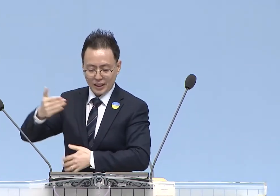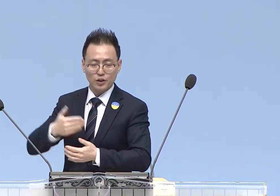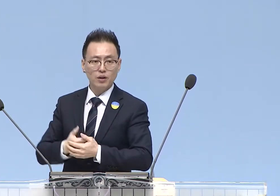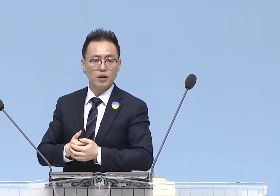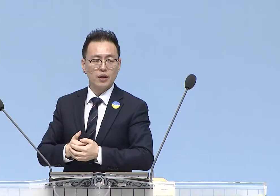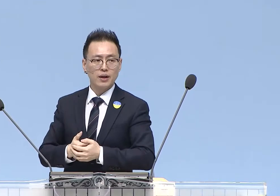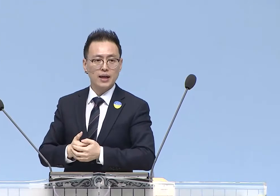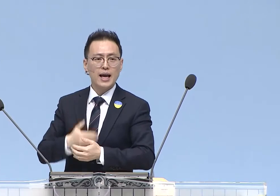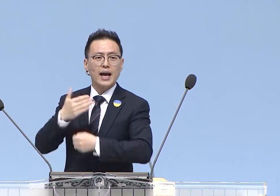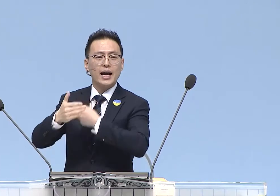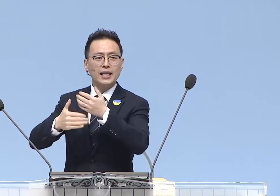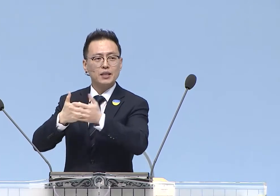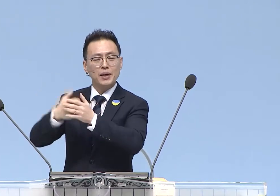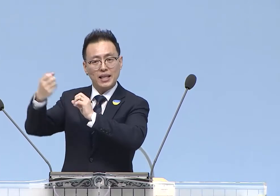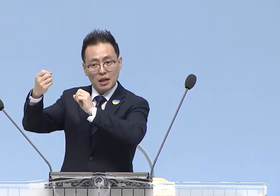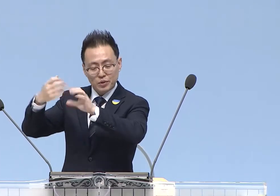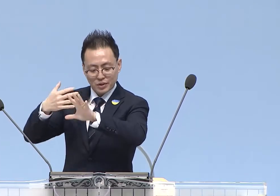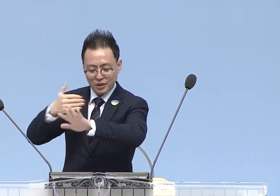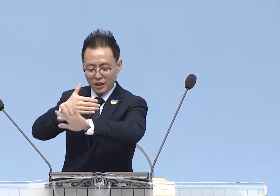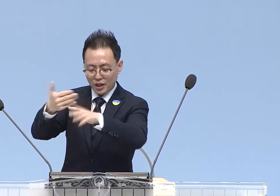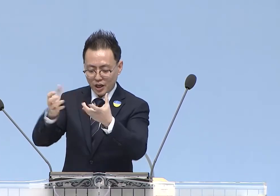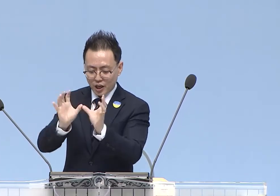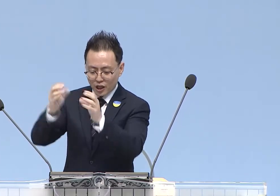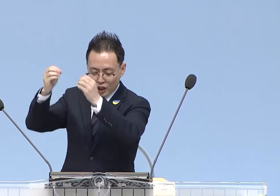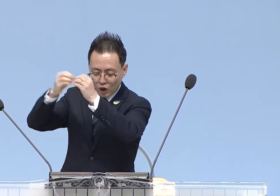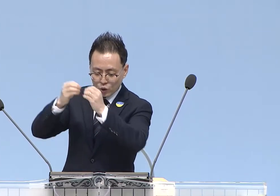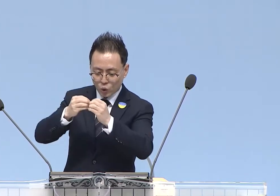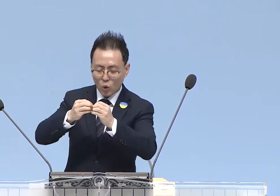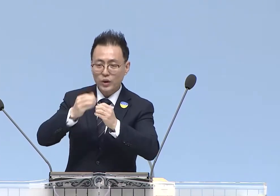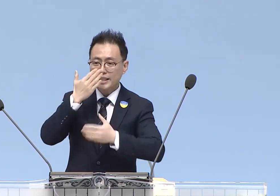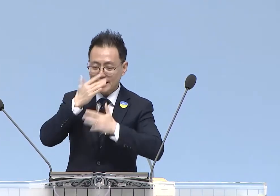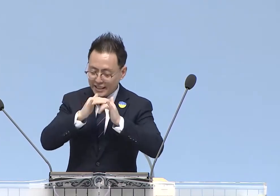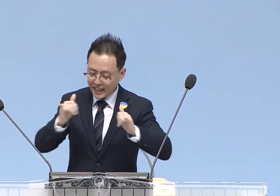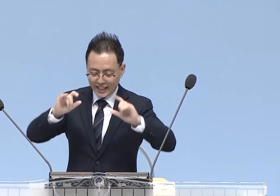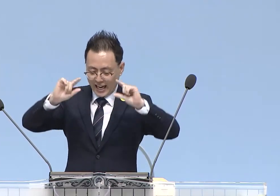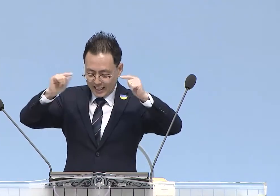대해서 하나님의 대답은 혈통 이스라엘이 아니다.